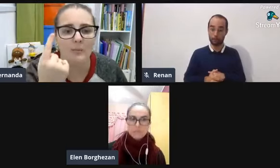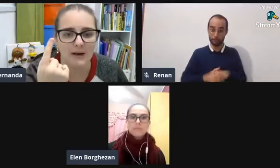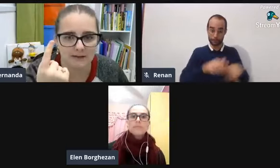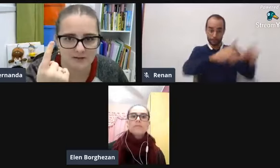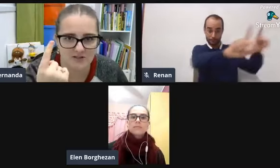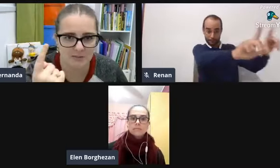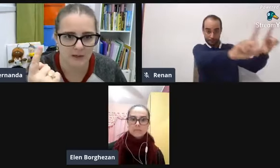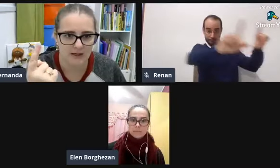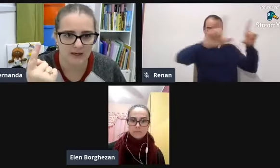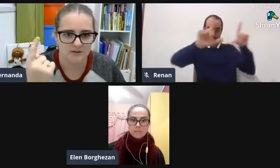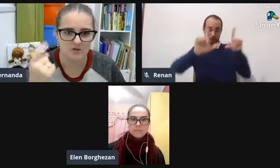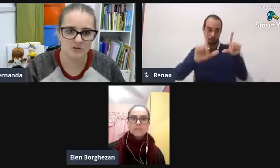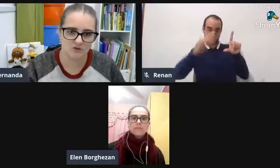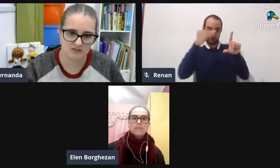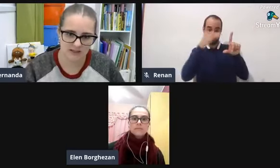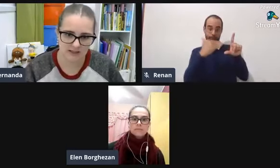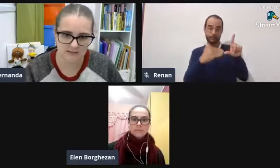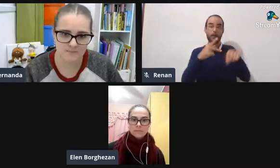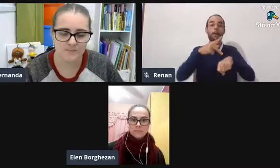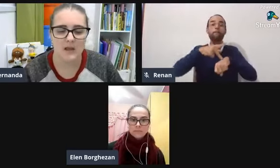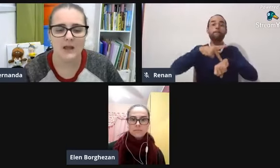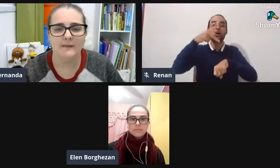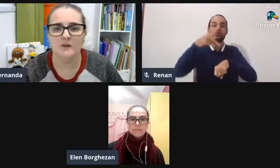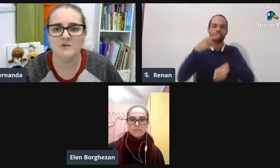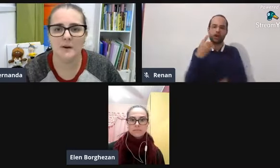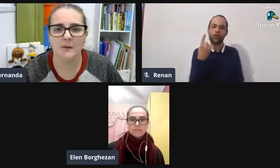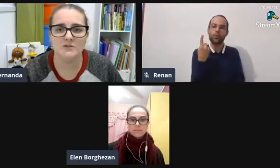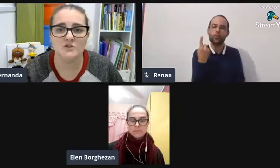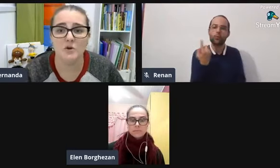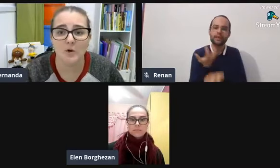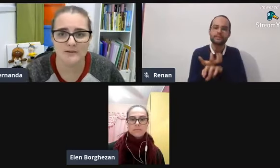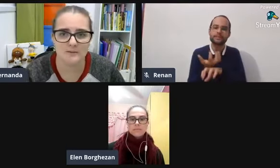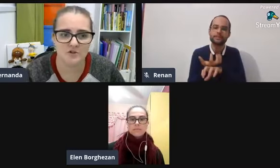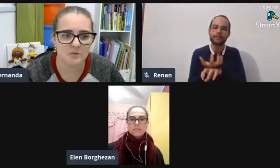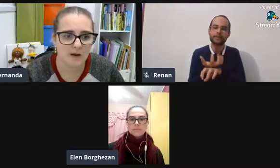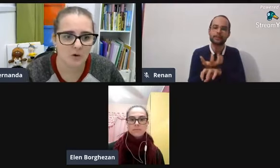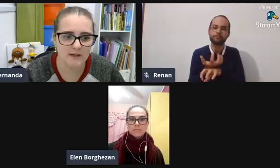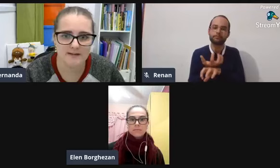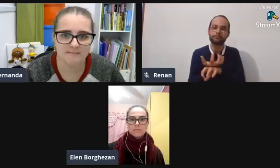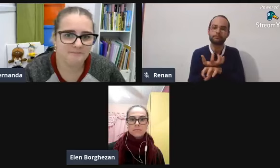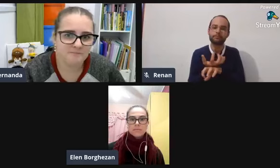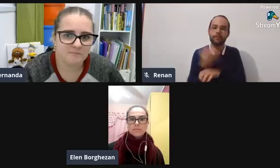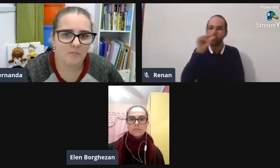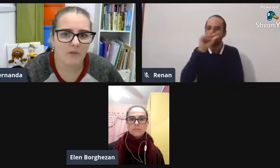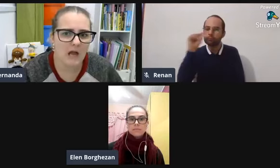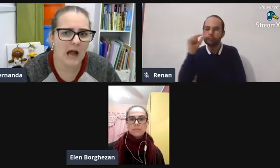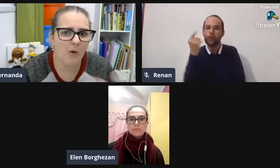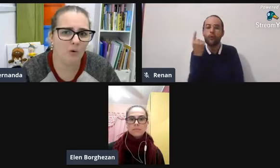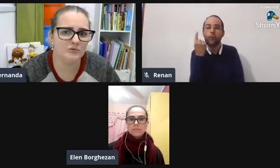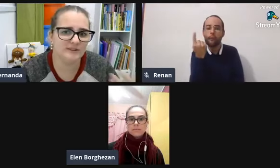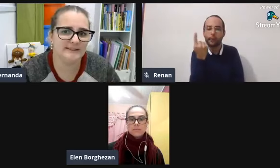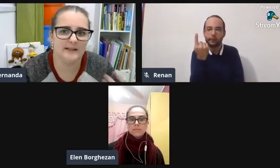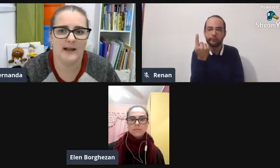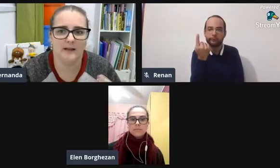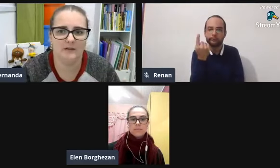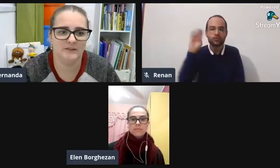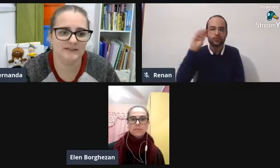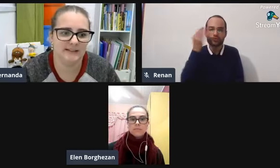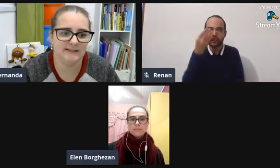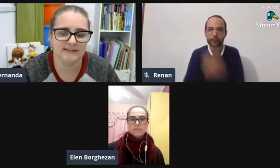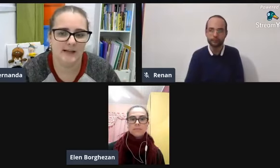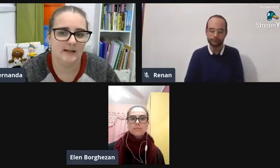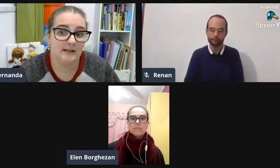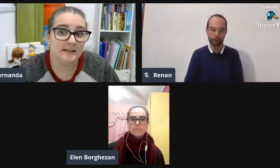tinha uma disciplina sobre surdo-cegueira. Daí eu disse para a moça, moça, me diz uma coisa, aonde, assim, né,